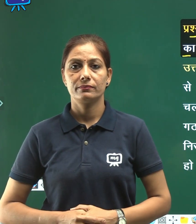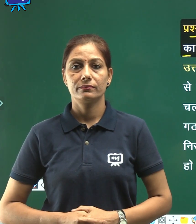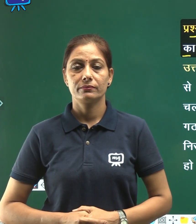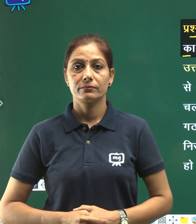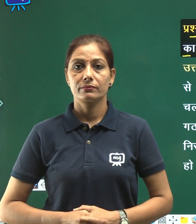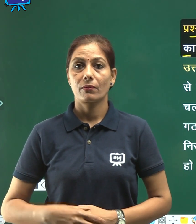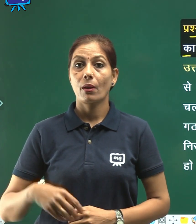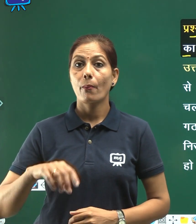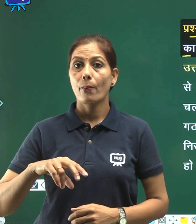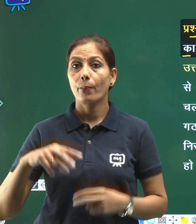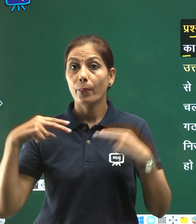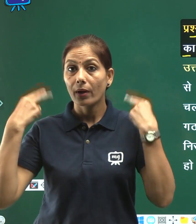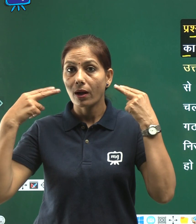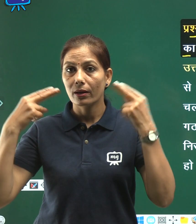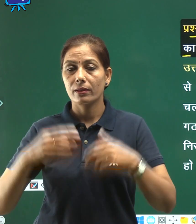परिणाम